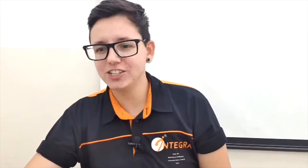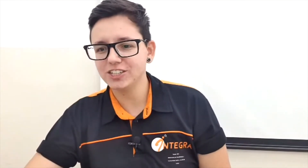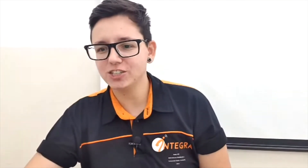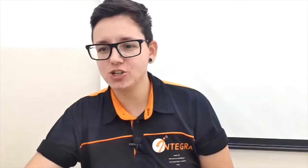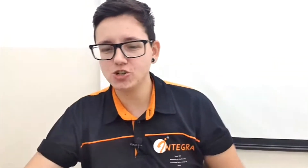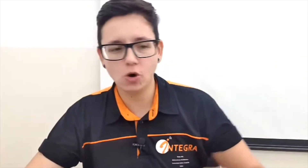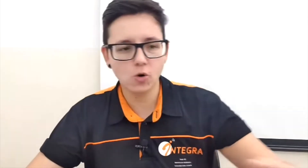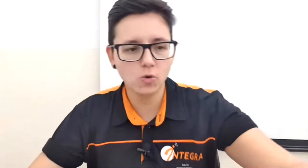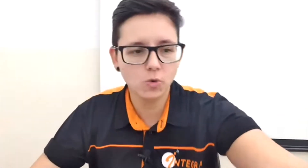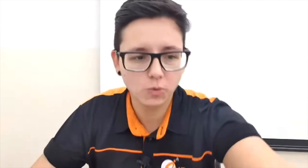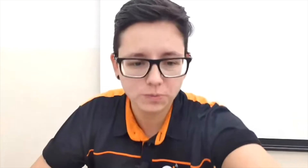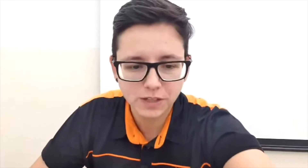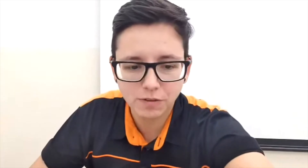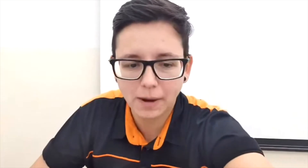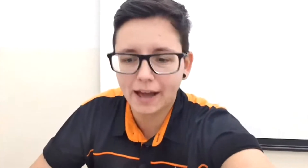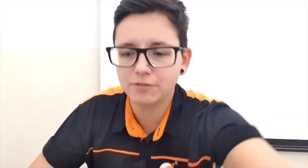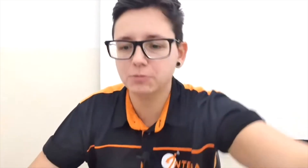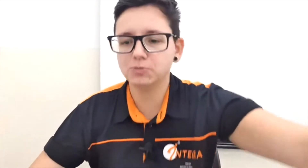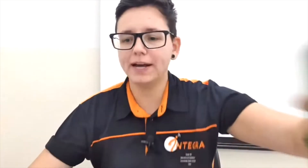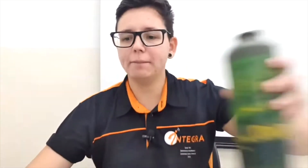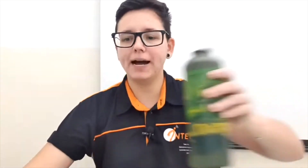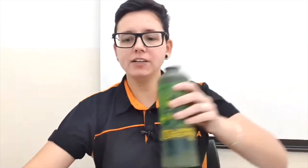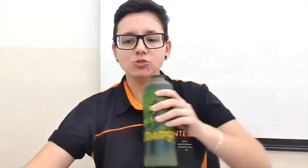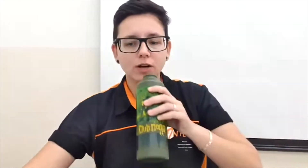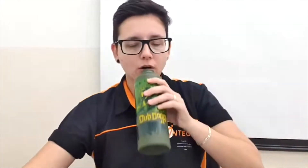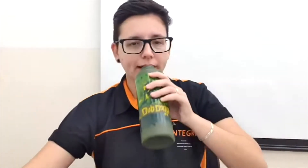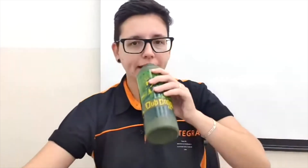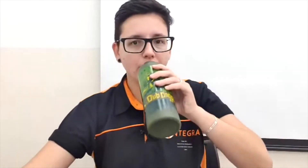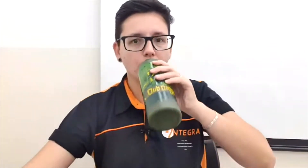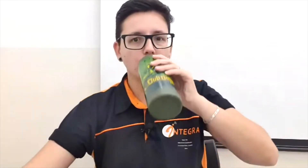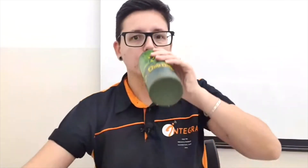gente. Show! Então, vamos lá. Vamos para mais um agora, hein?